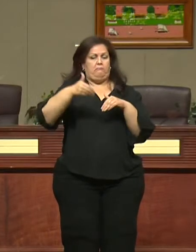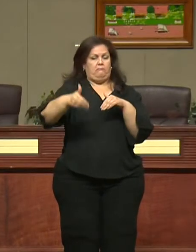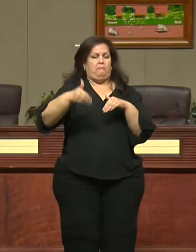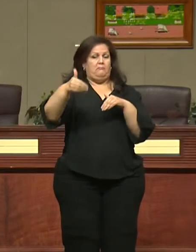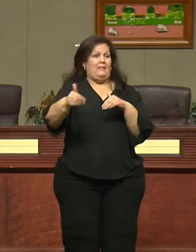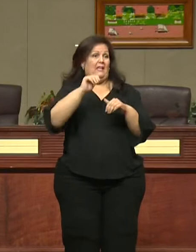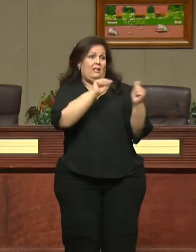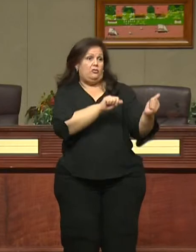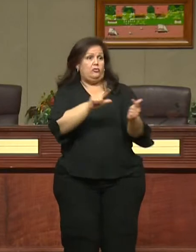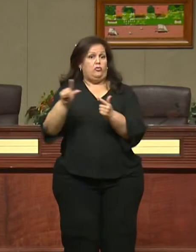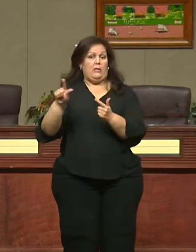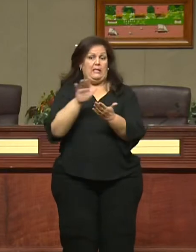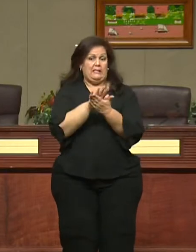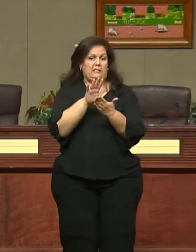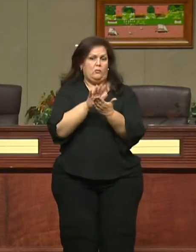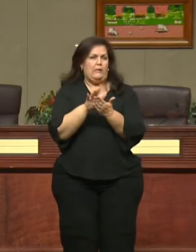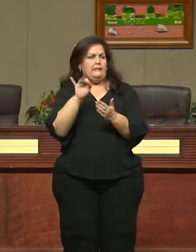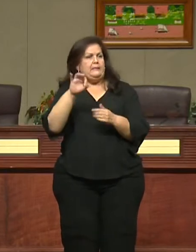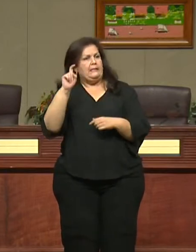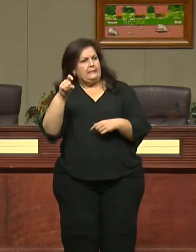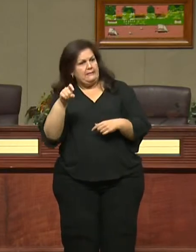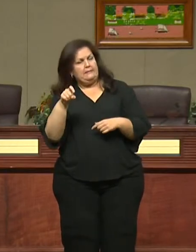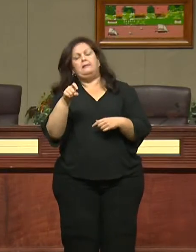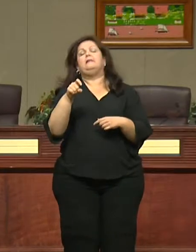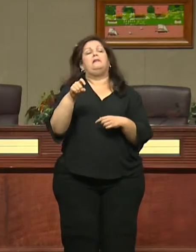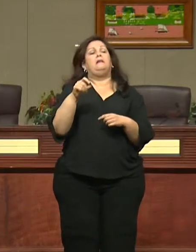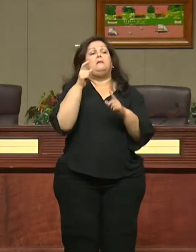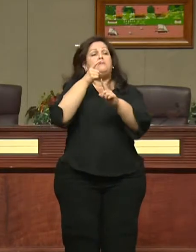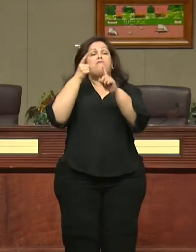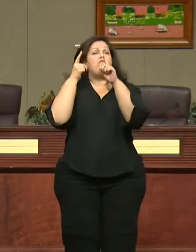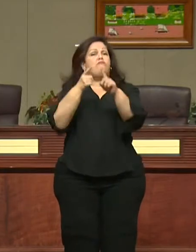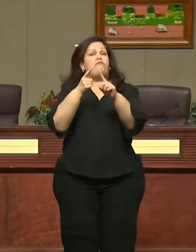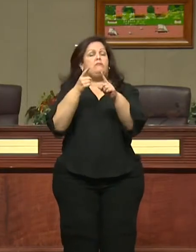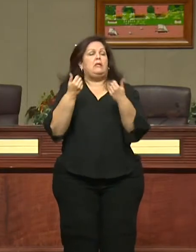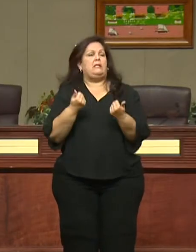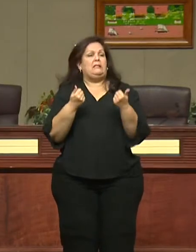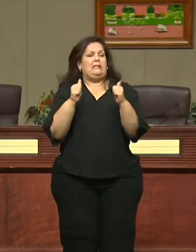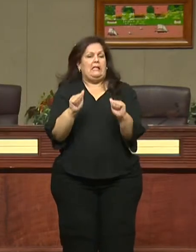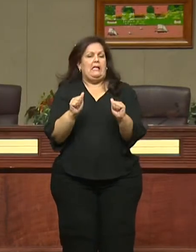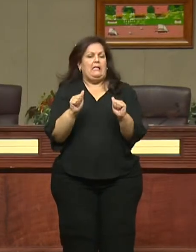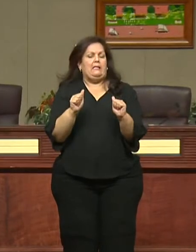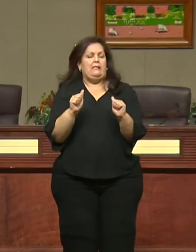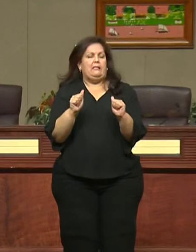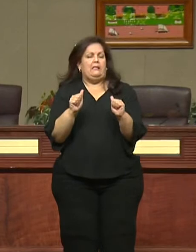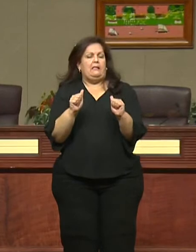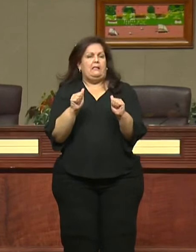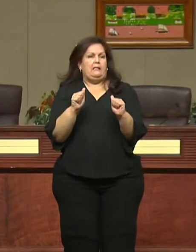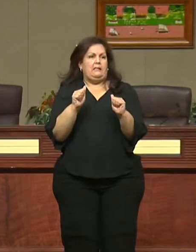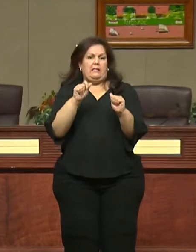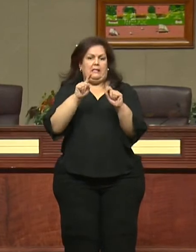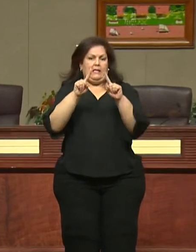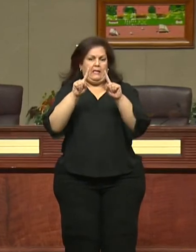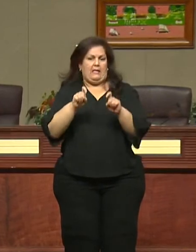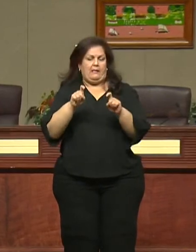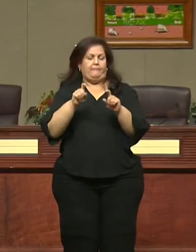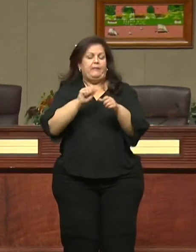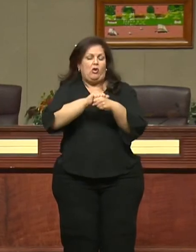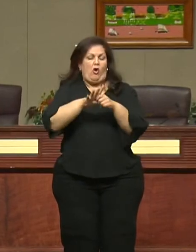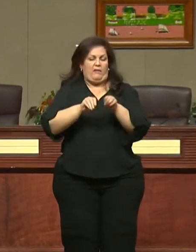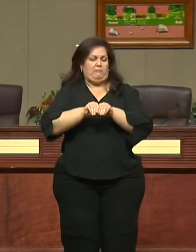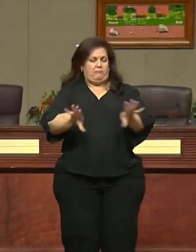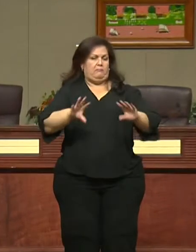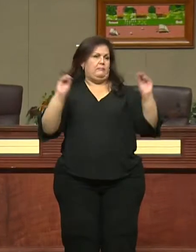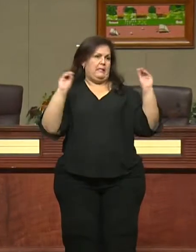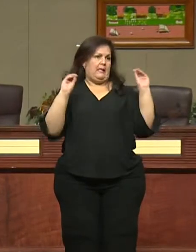todas las escuelas para aquellos que lo necesiten. Y el objetivo es de tratar de prevenir outbreaks en las escuelas